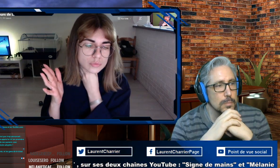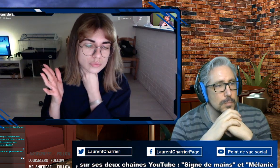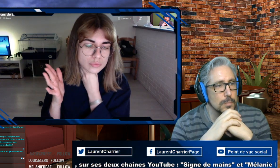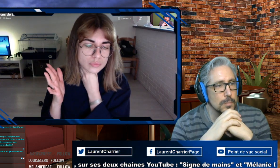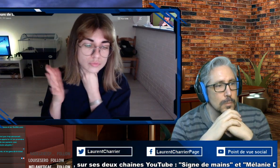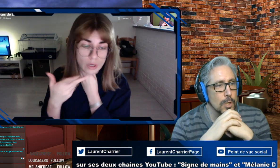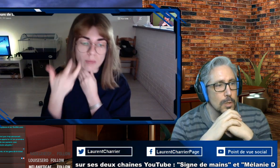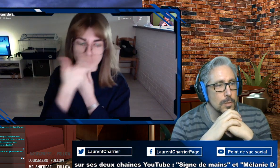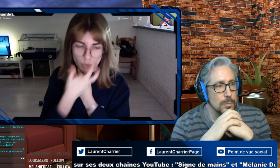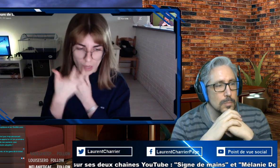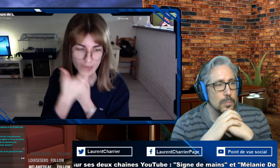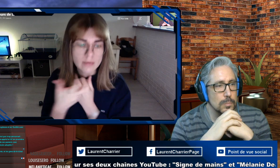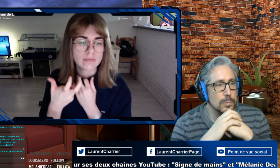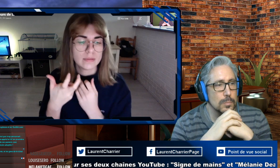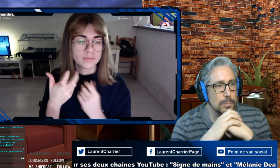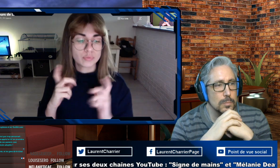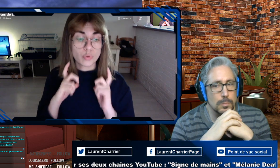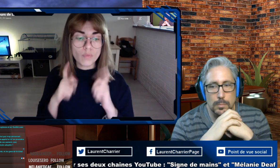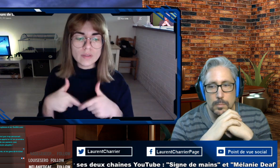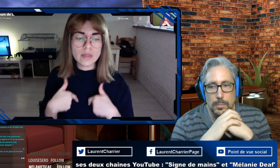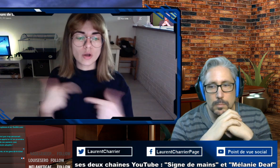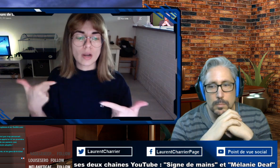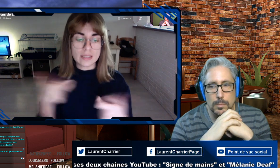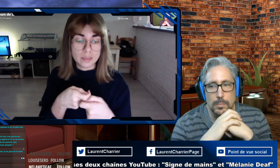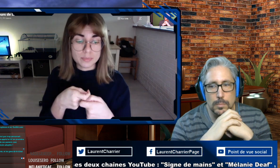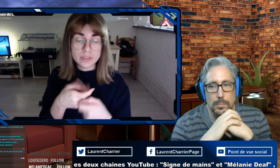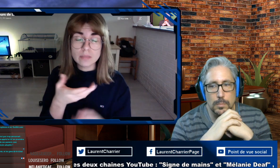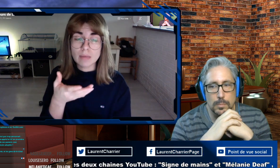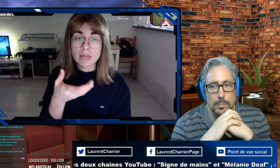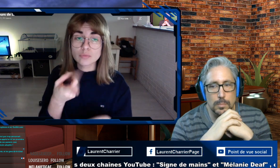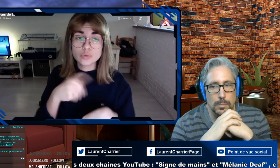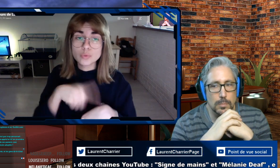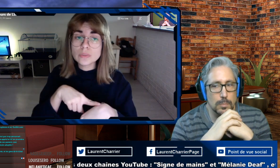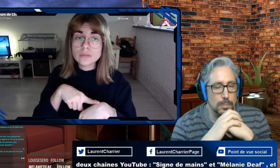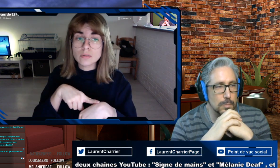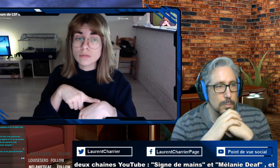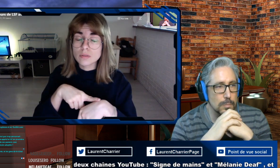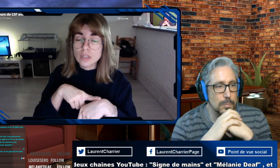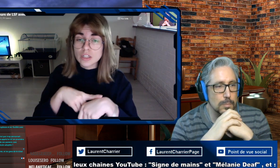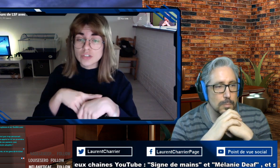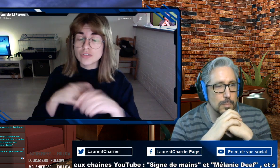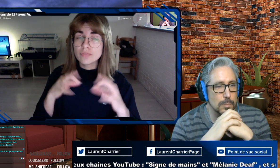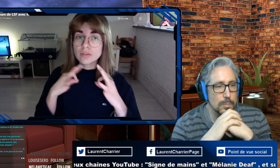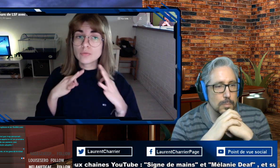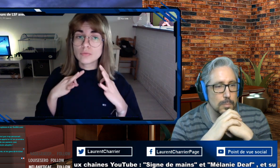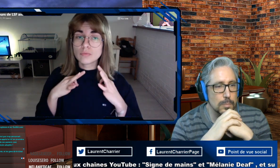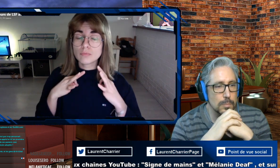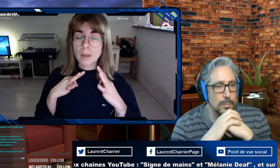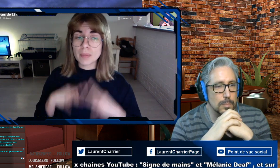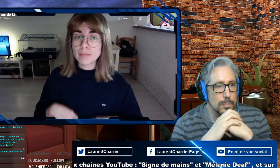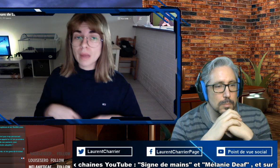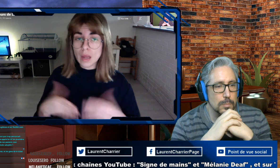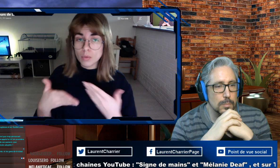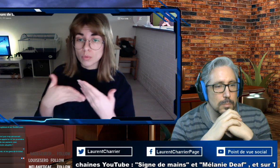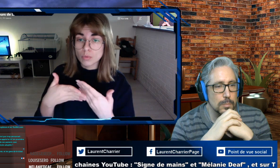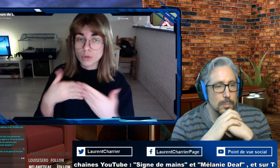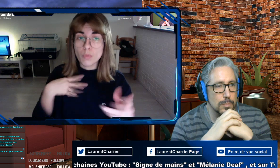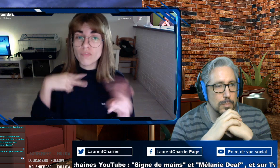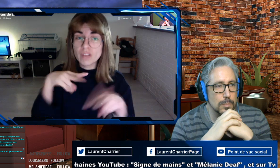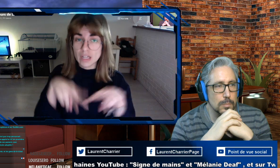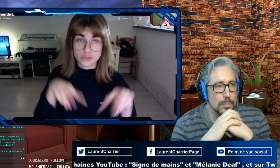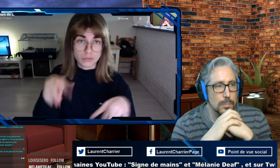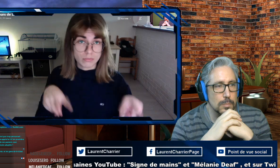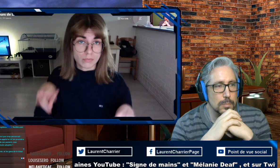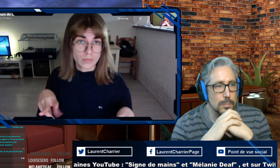du coup, voilà pour l'oral. Et pour trouver une école adaptée, bah, tout de suite, j'ai fait ma primaire dans